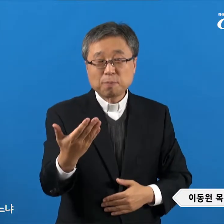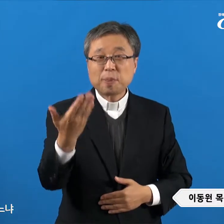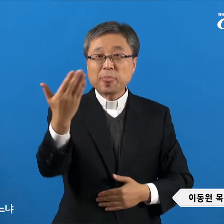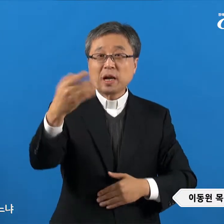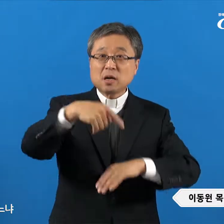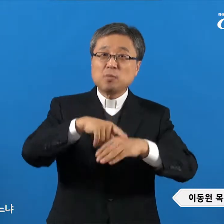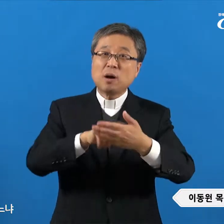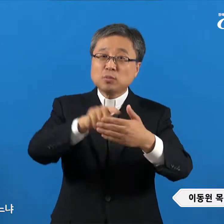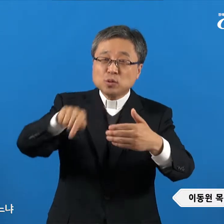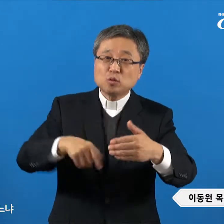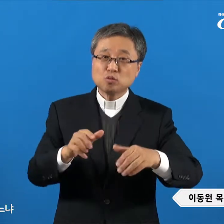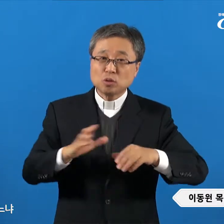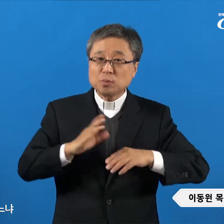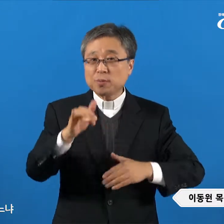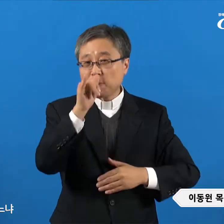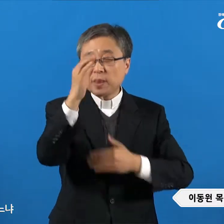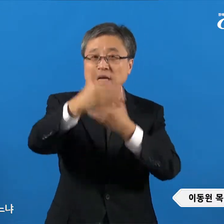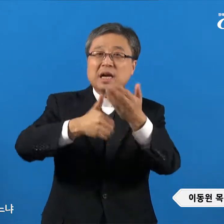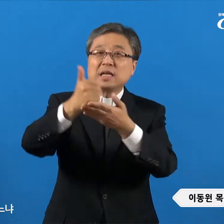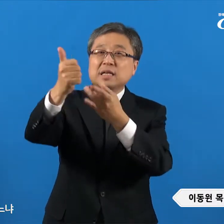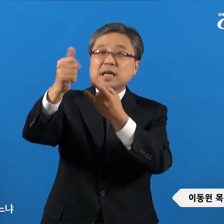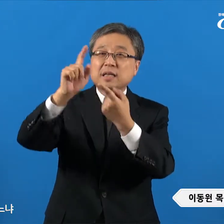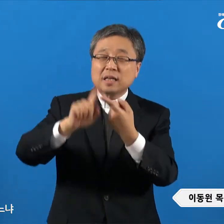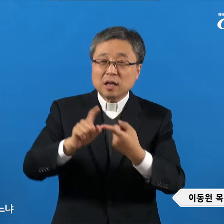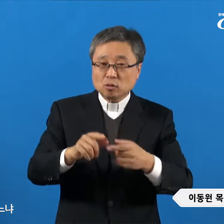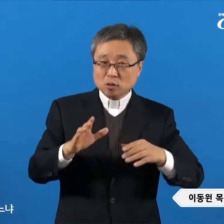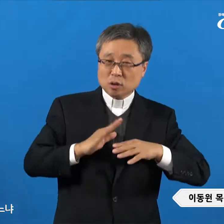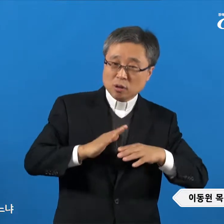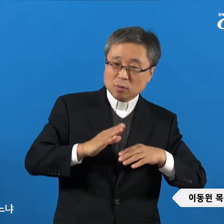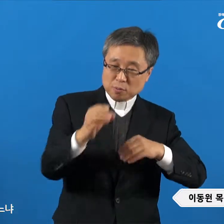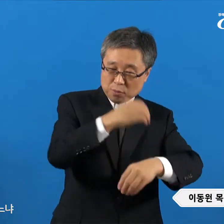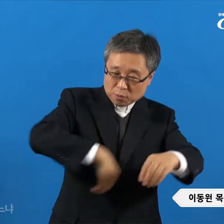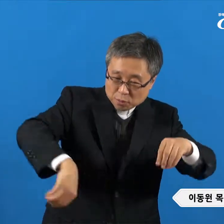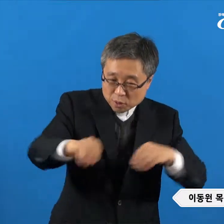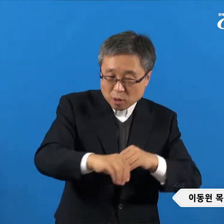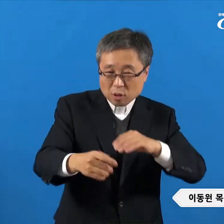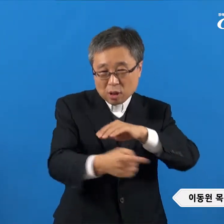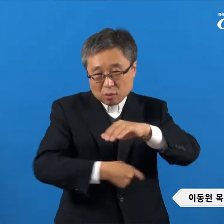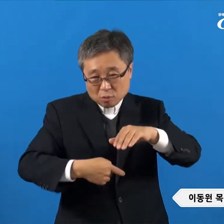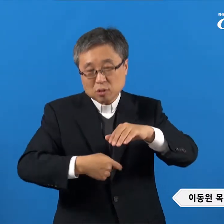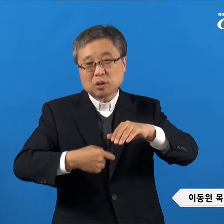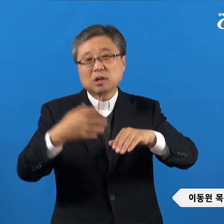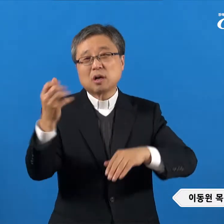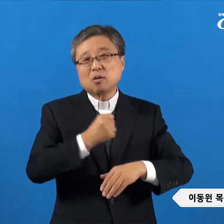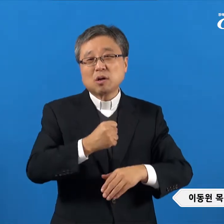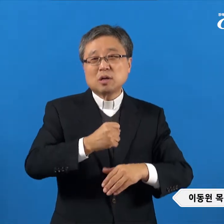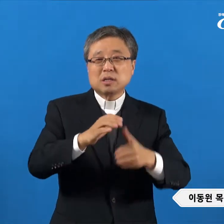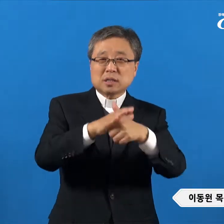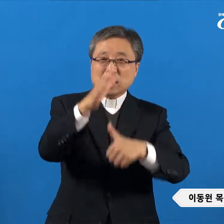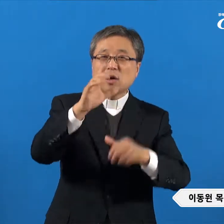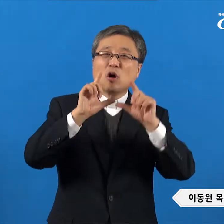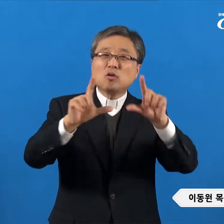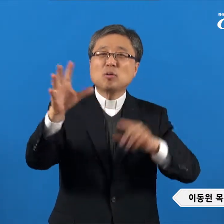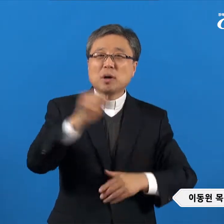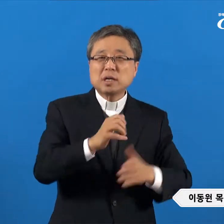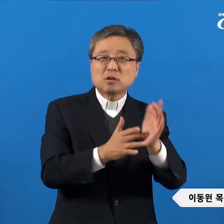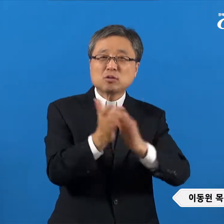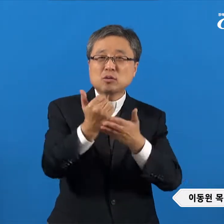마음속에는 두려움이 있었어요. 하나님께 대한 두려움. 비록 강도질을 하고 사형 언도를 받고 예수님과 함께 십자가에 매달렸지만